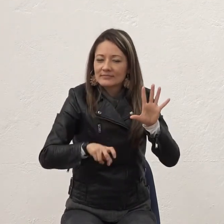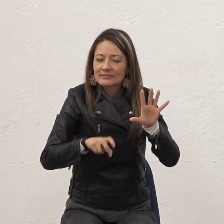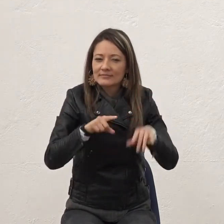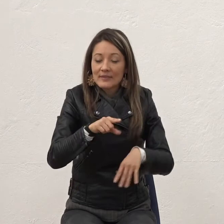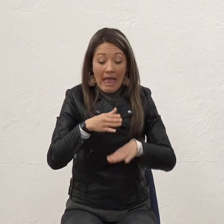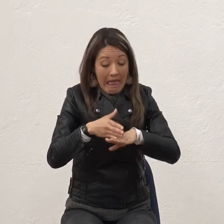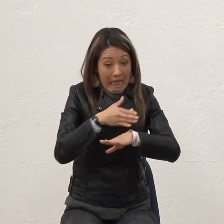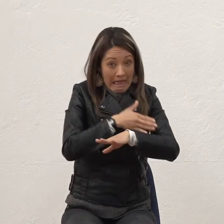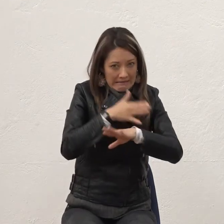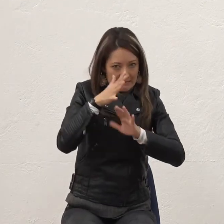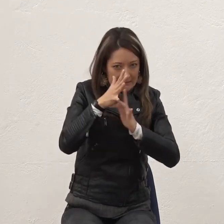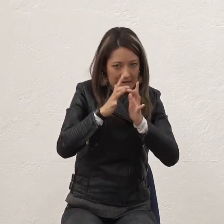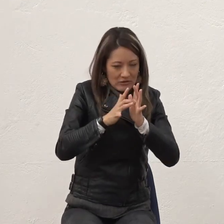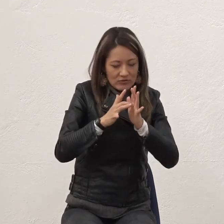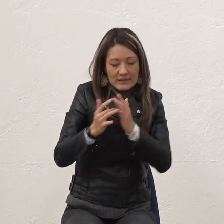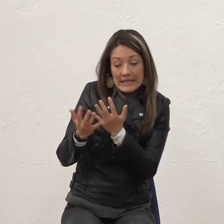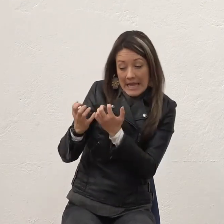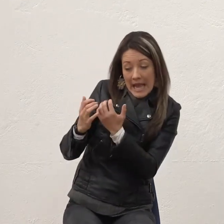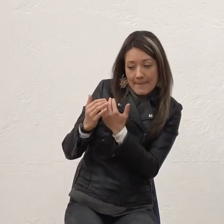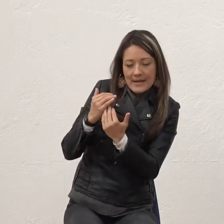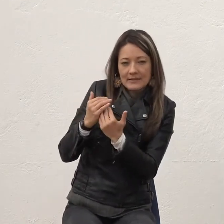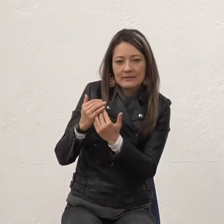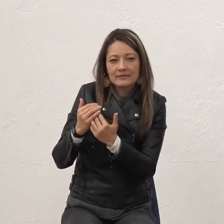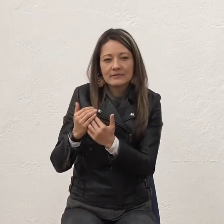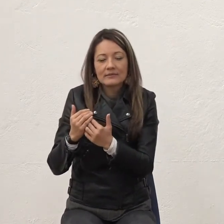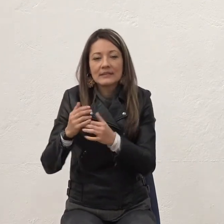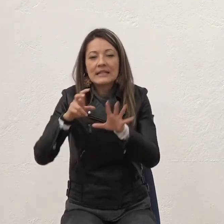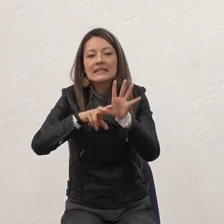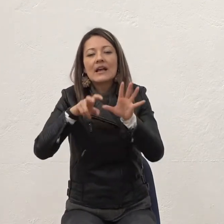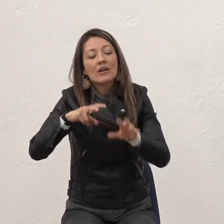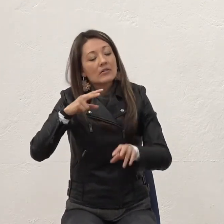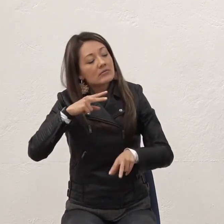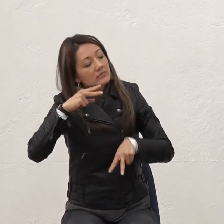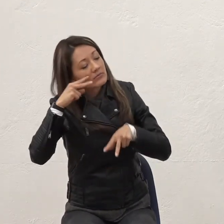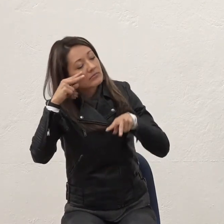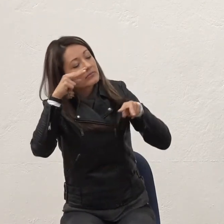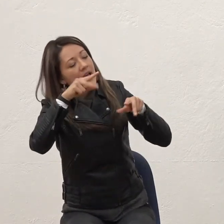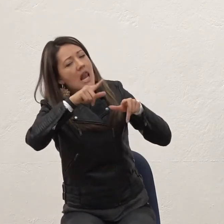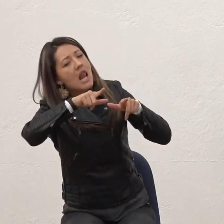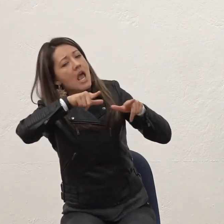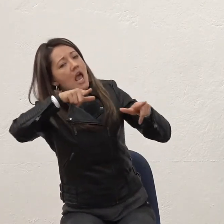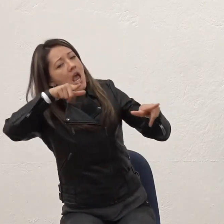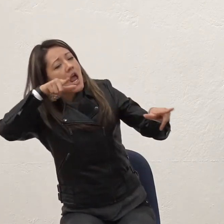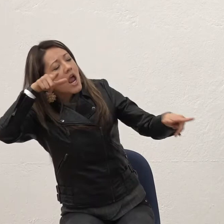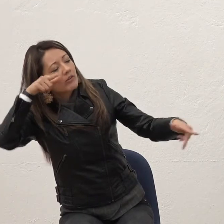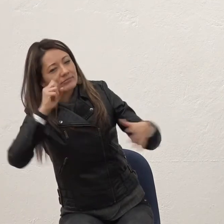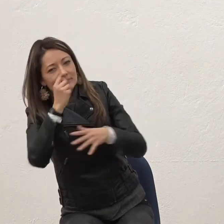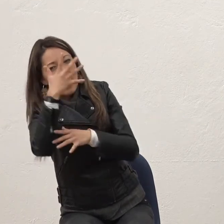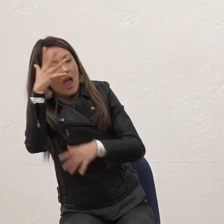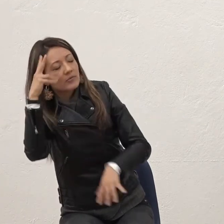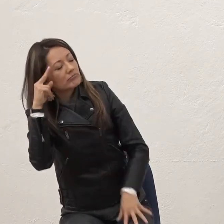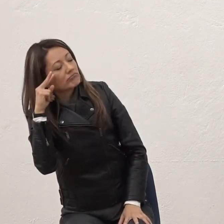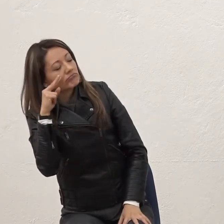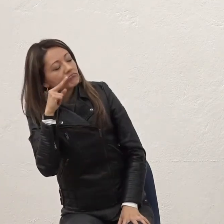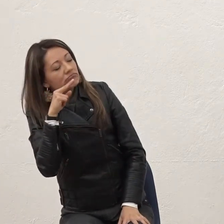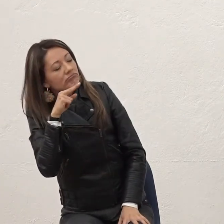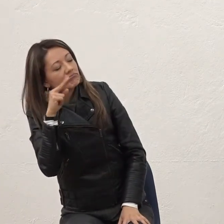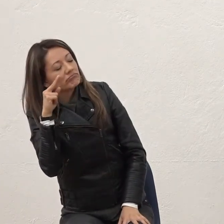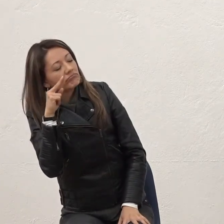Antes de que Jesús se autoinvitara, Zaqueo lo miraba de lejos, desde el árbol lo miraba de